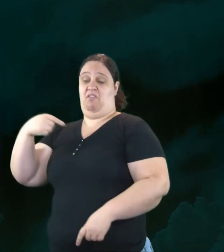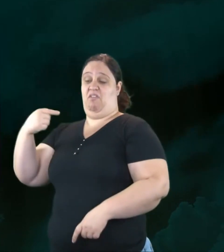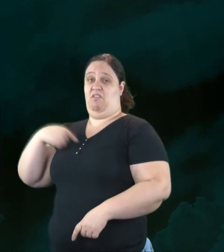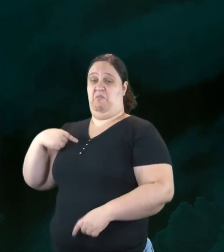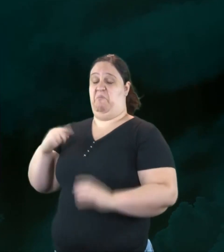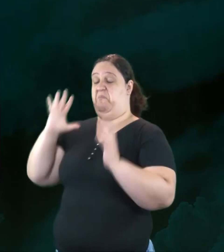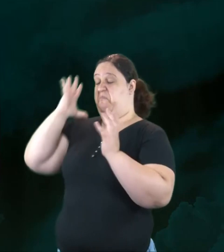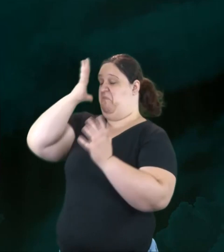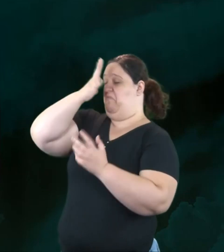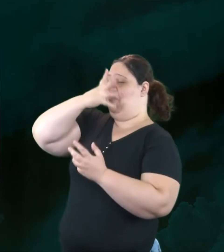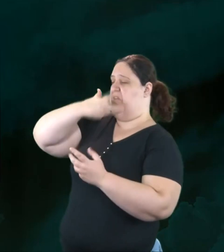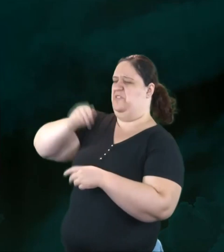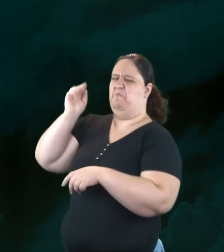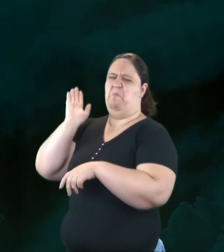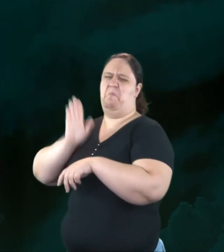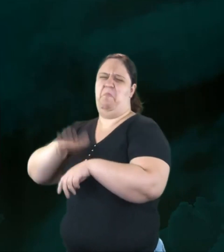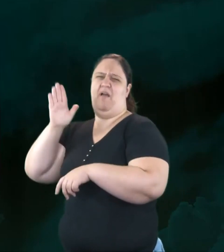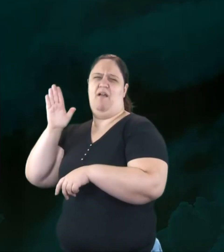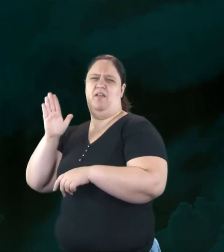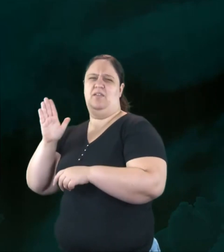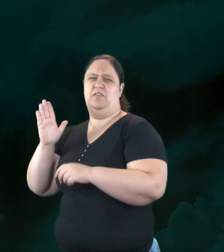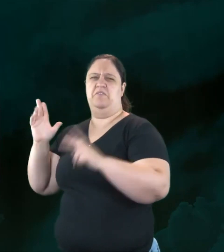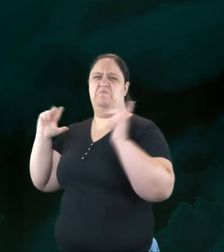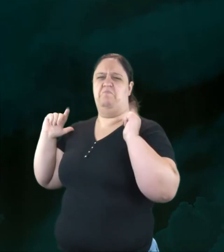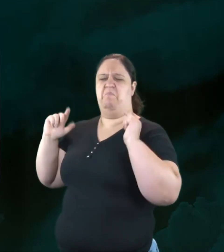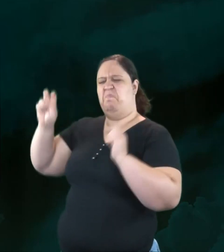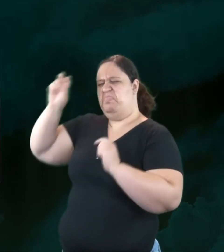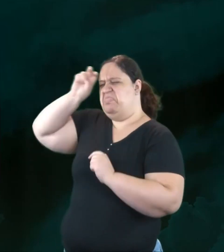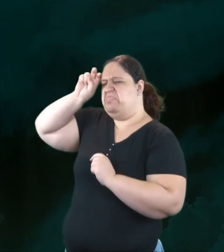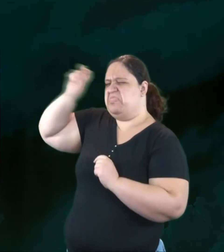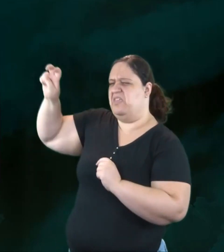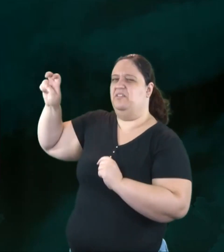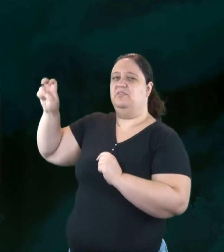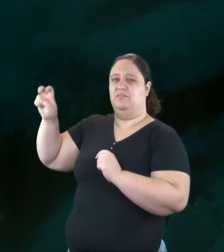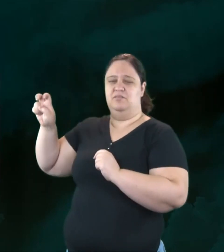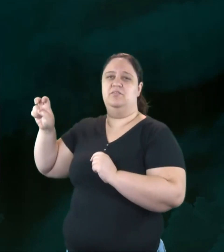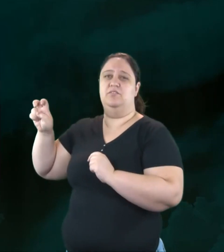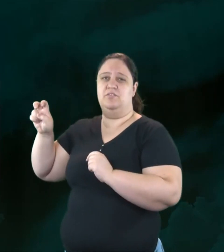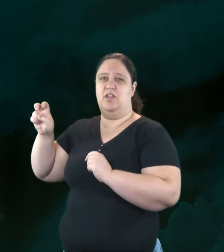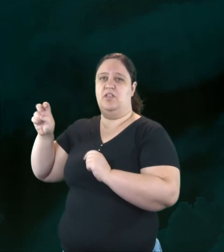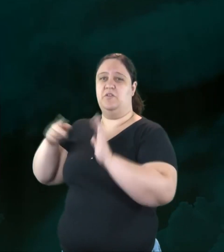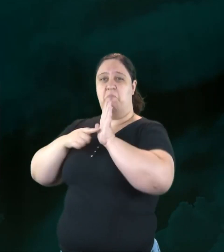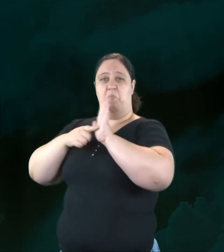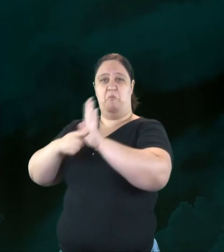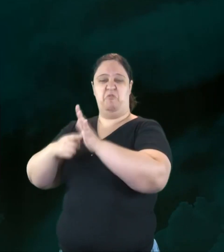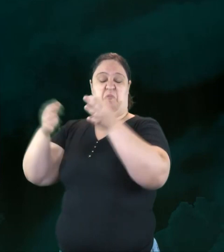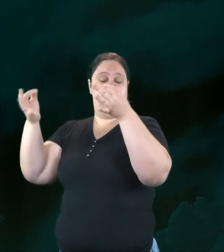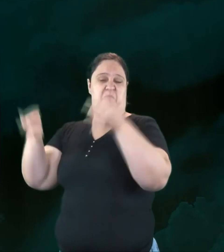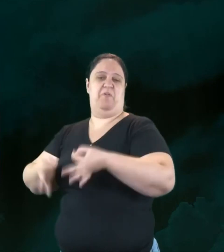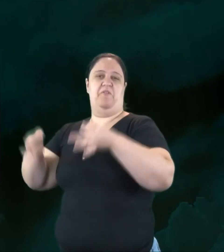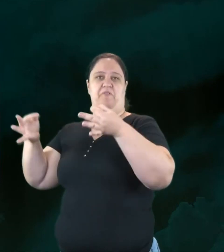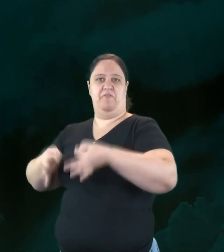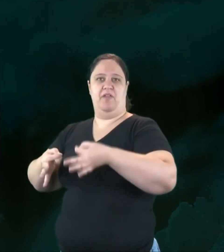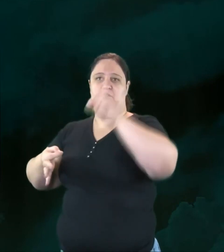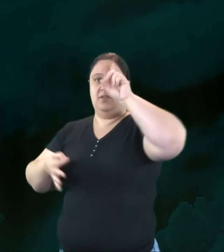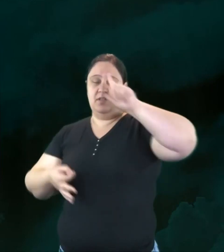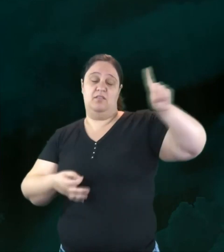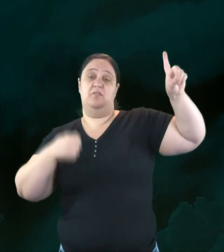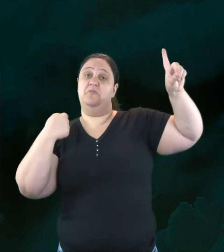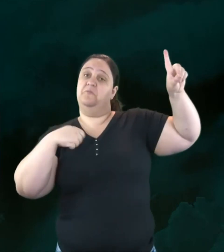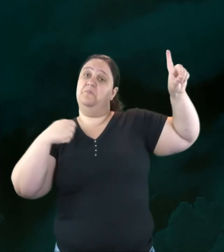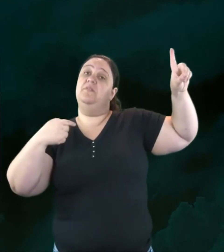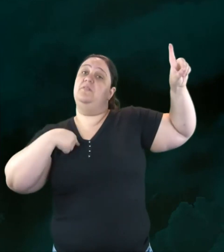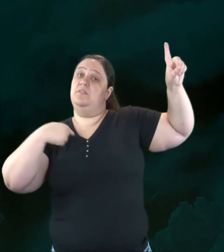entre todas as criaturas, ele era o modelo da perfeição, e certamente Deus iria precisar